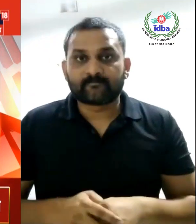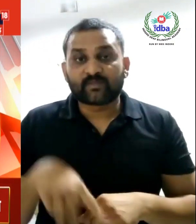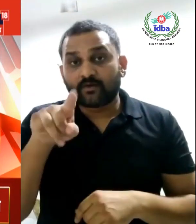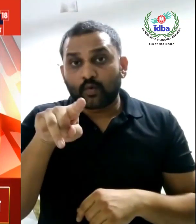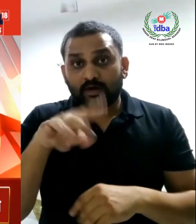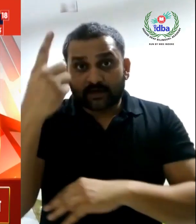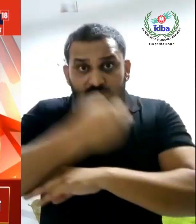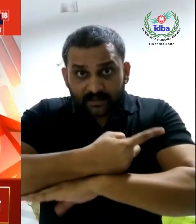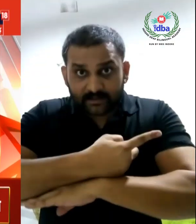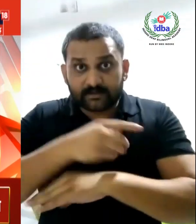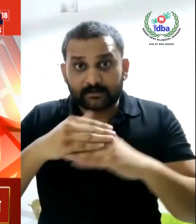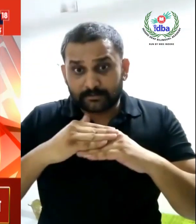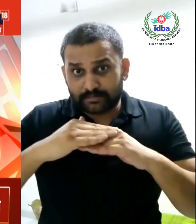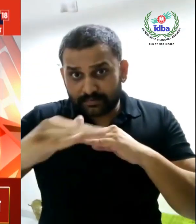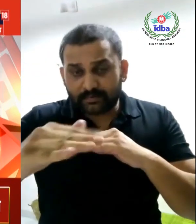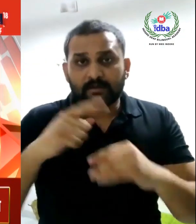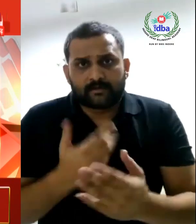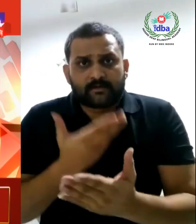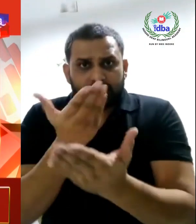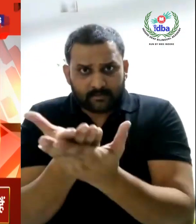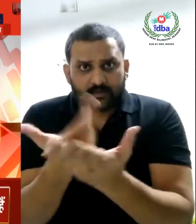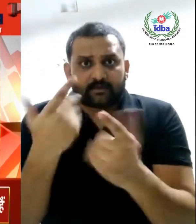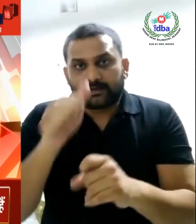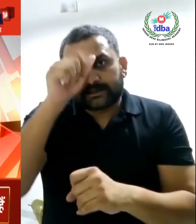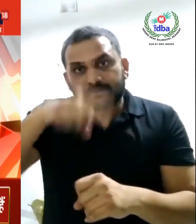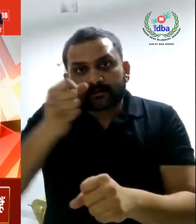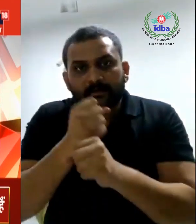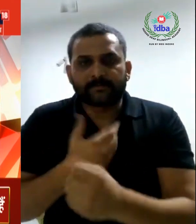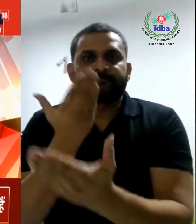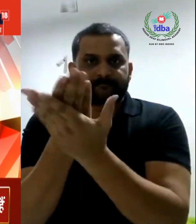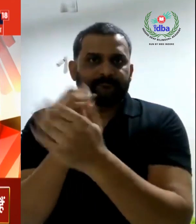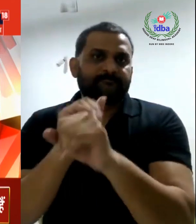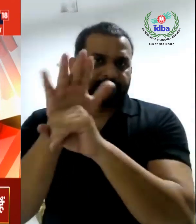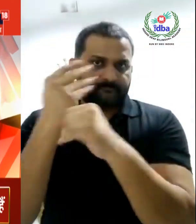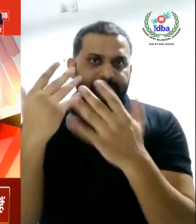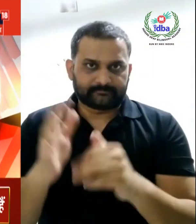1000 दिन के लिए शिथिल करने का प्रस्ताव भारत सरकार को भेजा गया है।